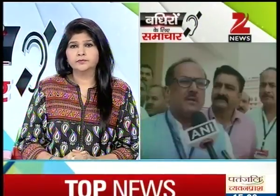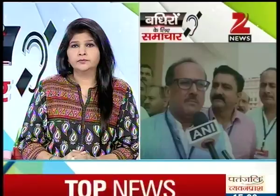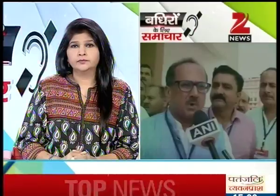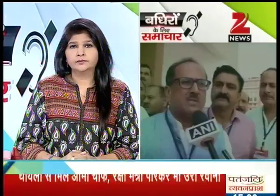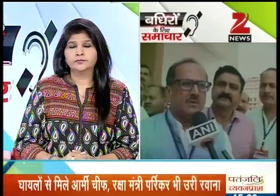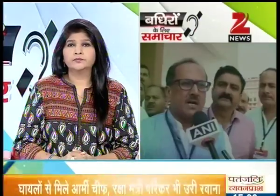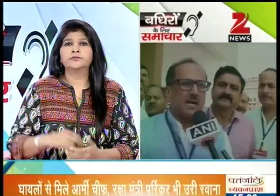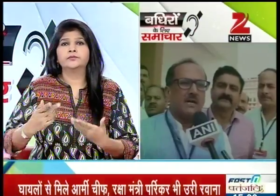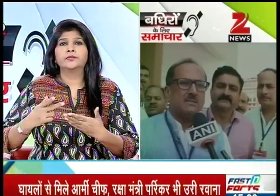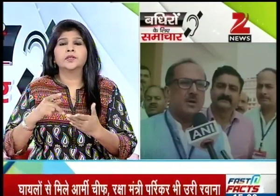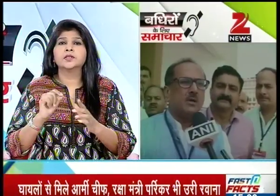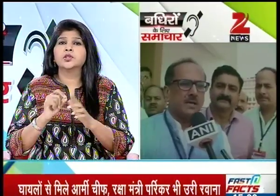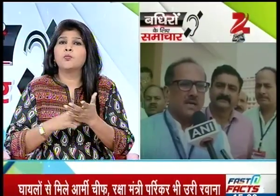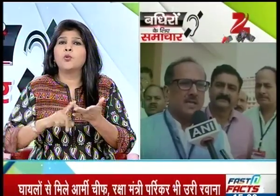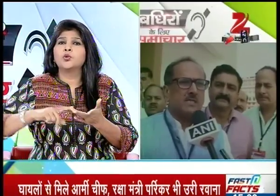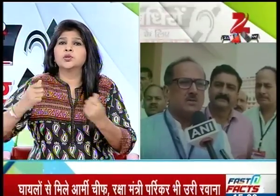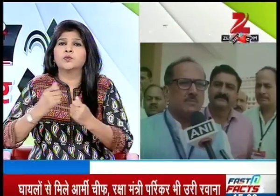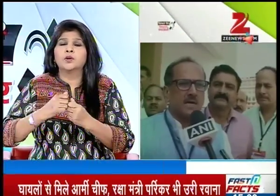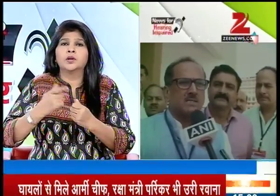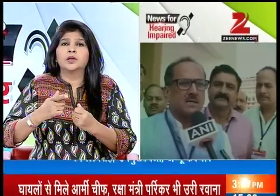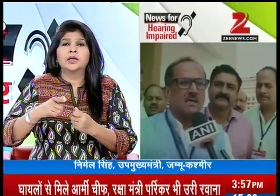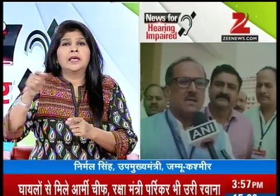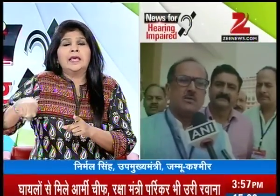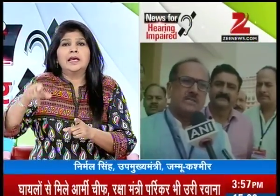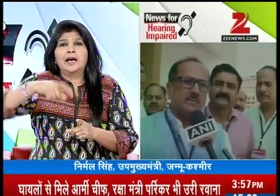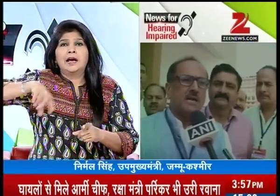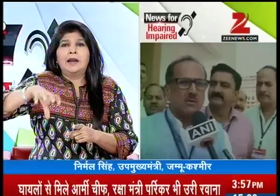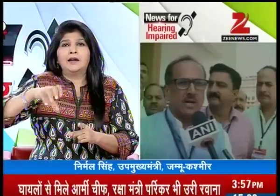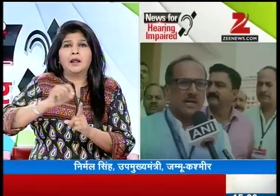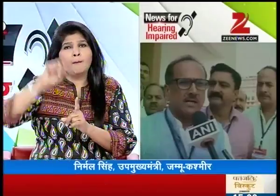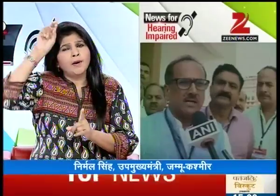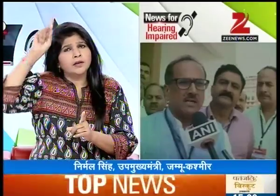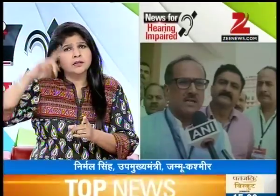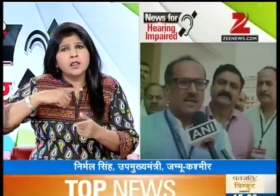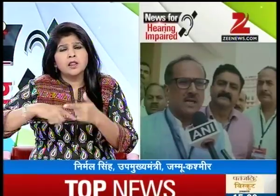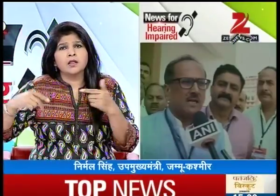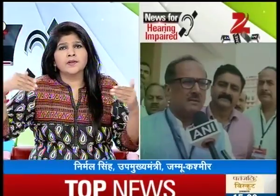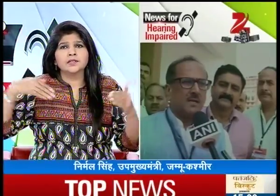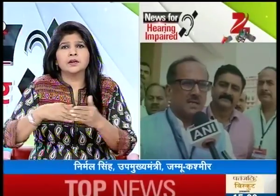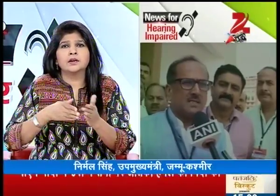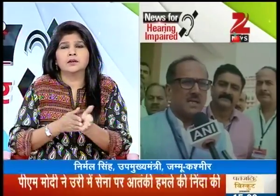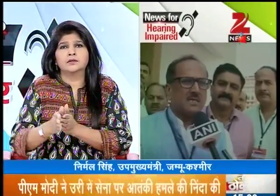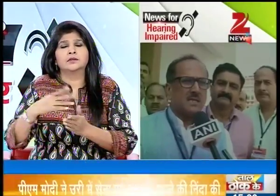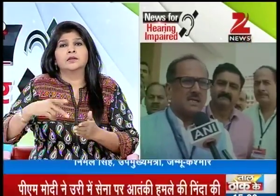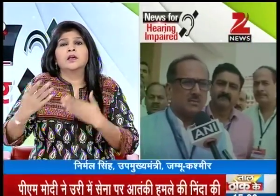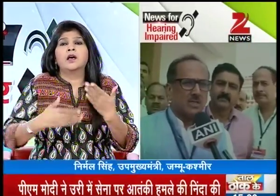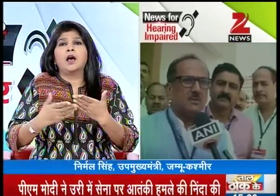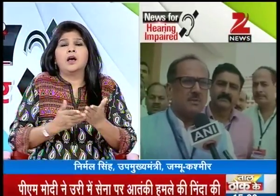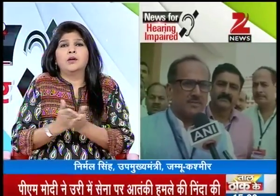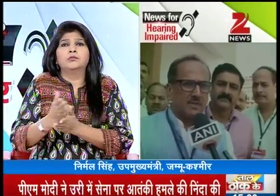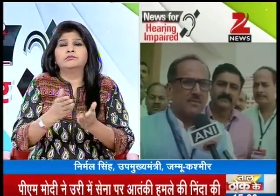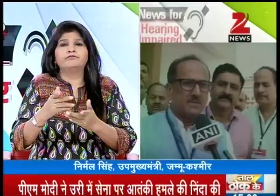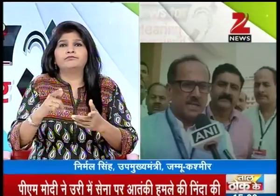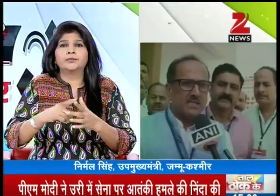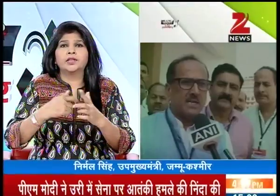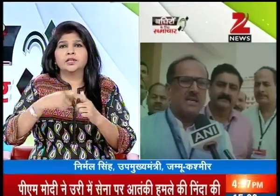ये एक प्रॉक्सी वार है इसमें, और एक देश जो है पाकिस्तान जो इसी में लगा हुआ है कि किस तरीके से जम्मू कश्मीर